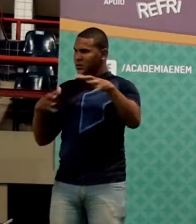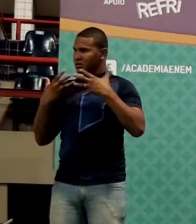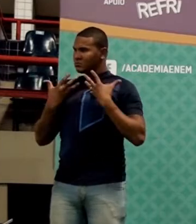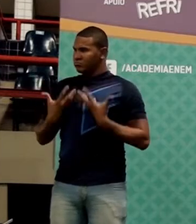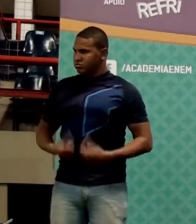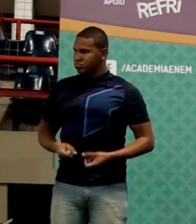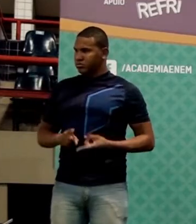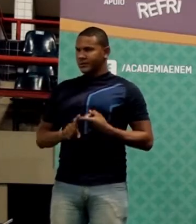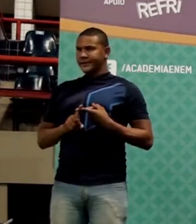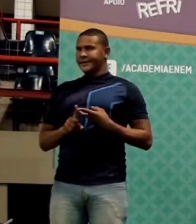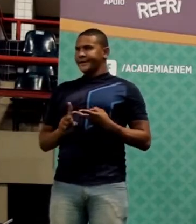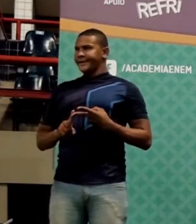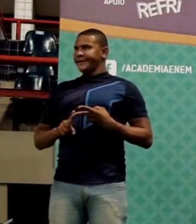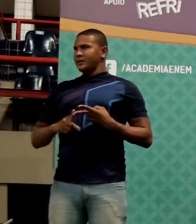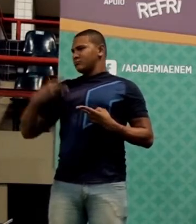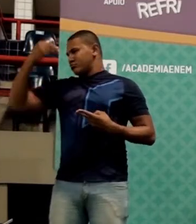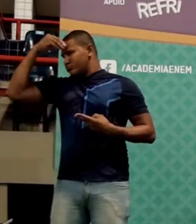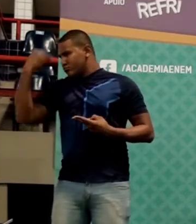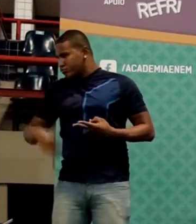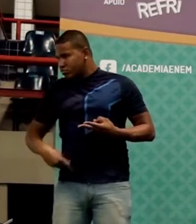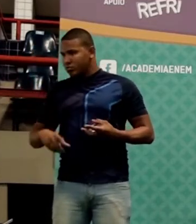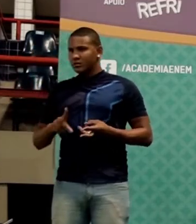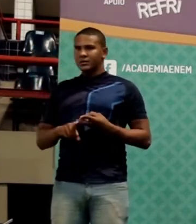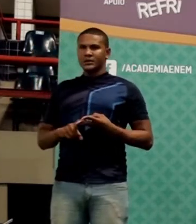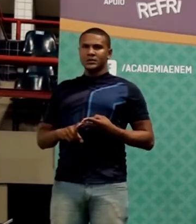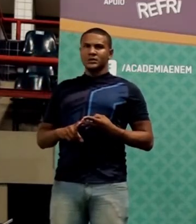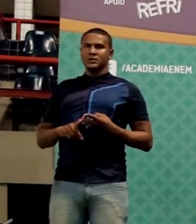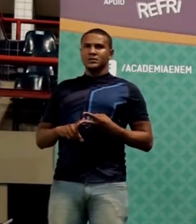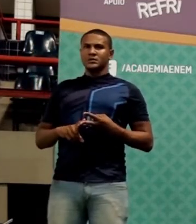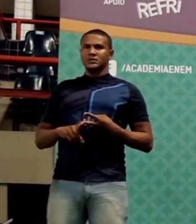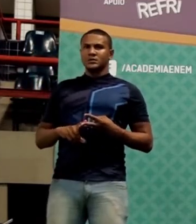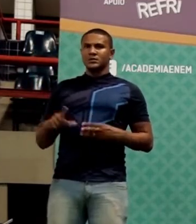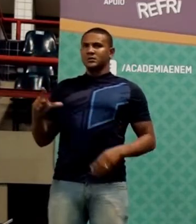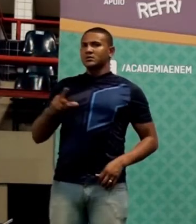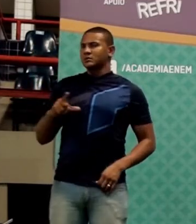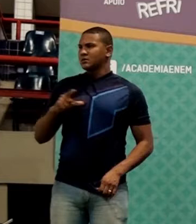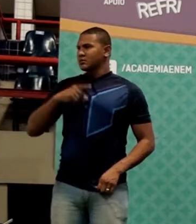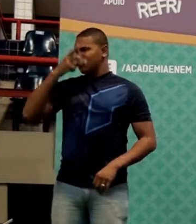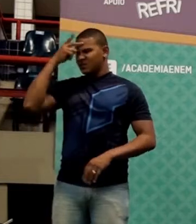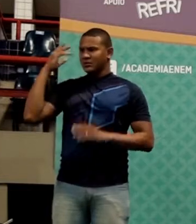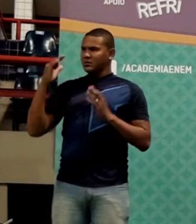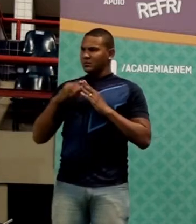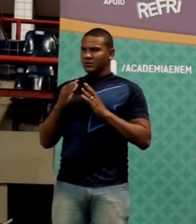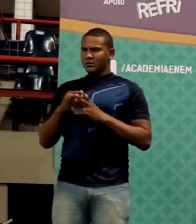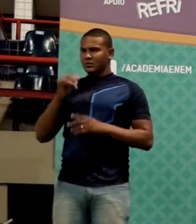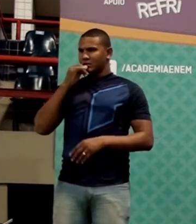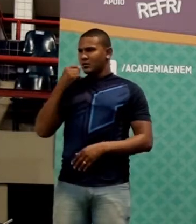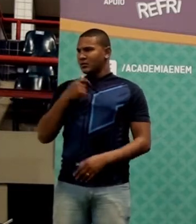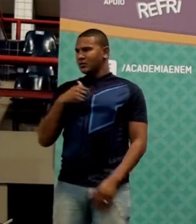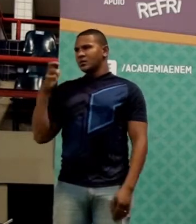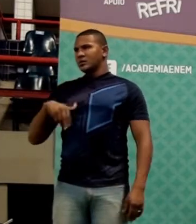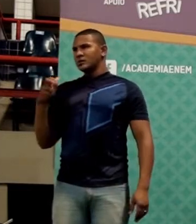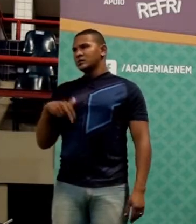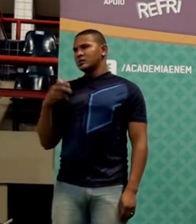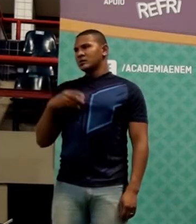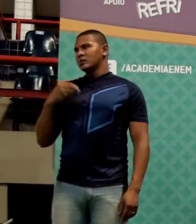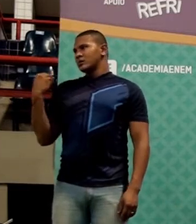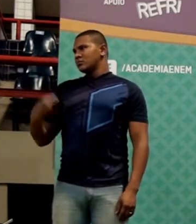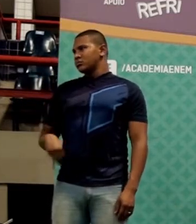A gente volta para casa morto. Tem gente que volta tão morto que não quer saber nem de coisa boa. Tem uns que não querem nem